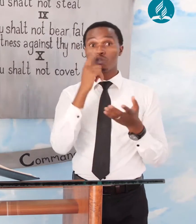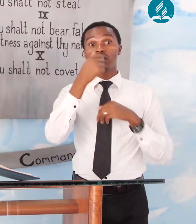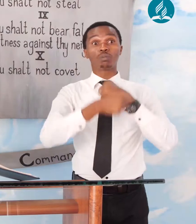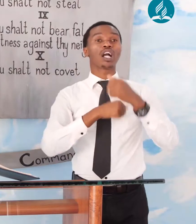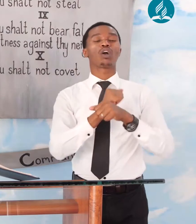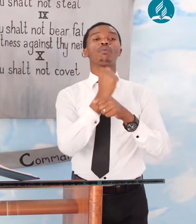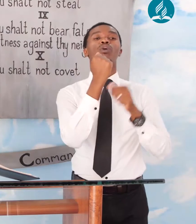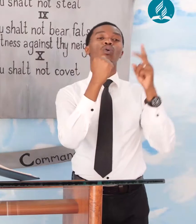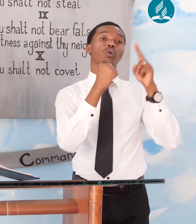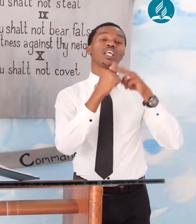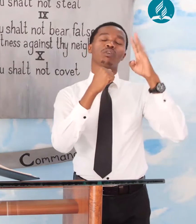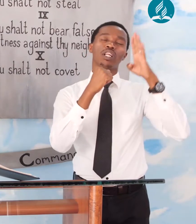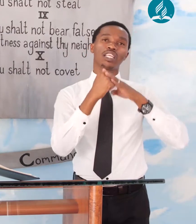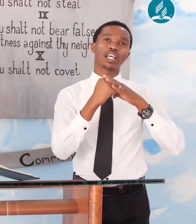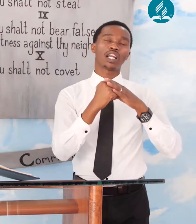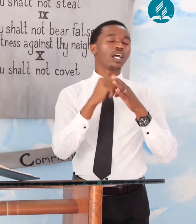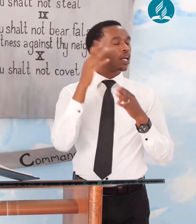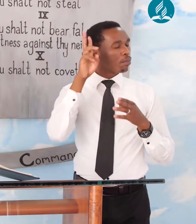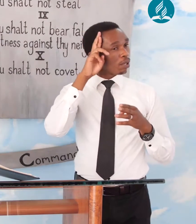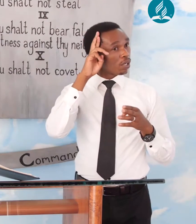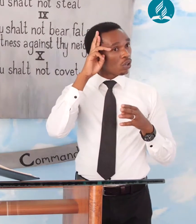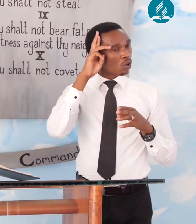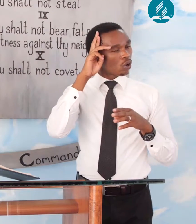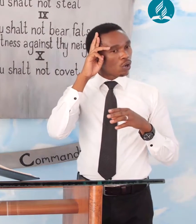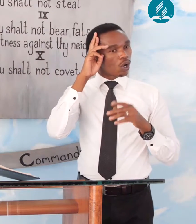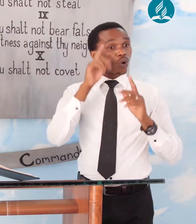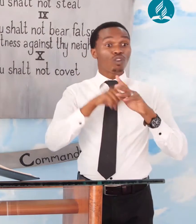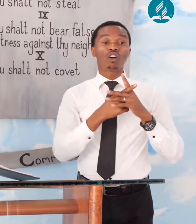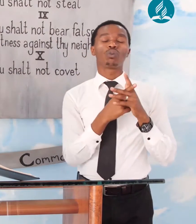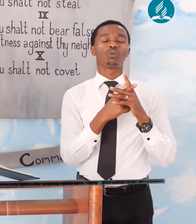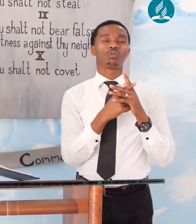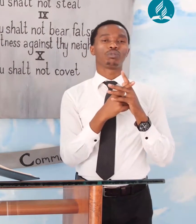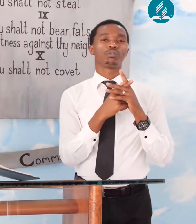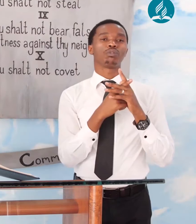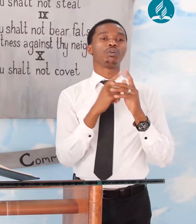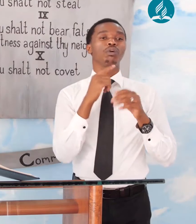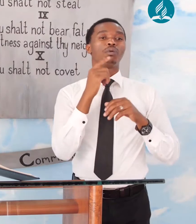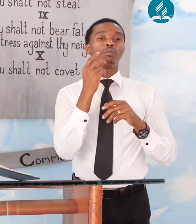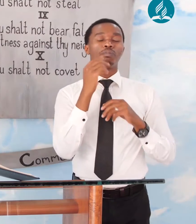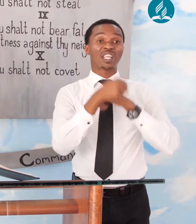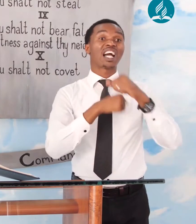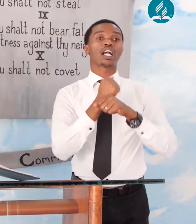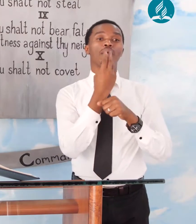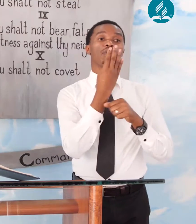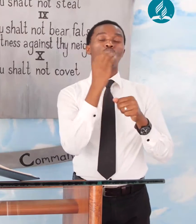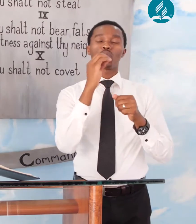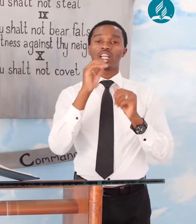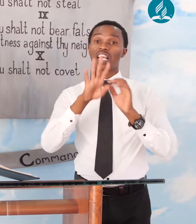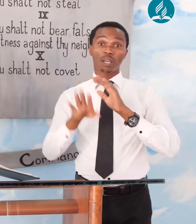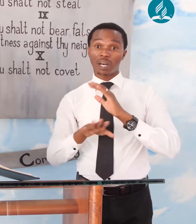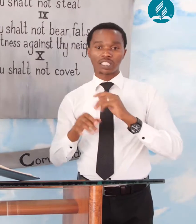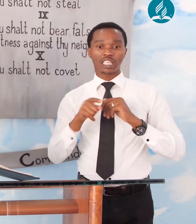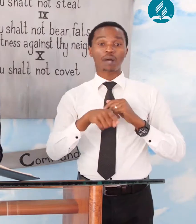40 kugera 80 yari kwa Yetiro kuva kuri 80 120 nibwo yayoboraga ubwoko bwa Isiraheli ubwo rero ndagira ngo